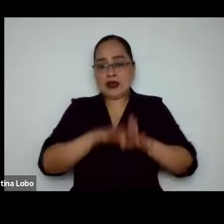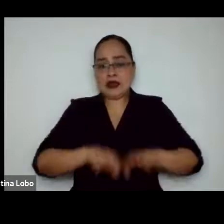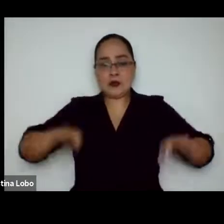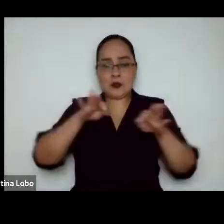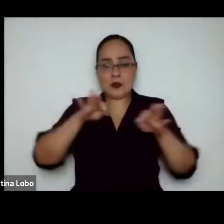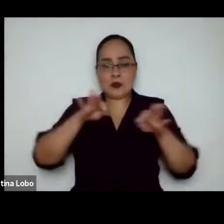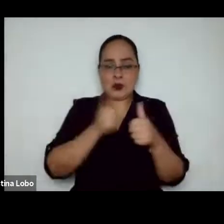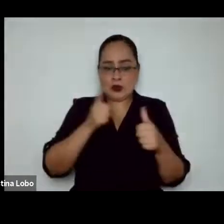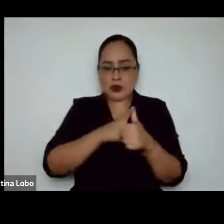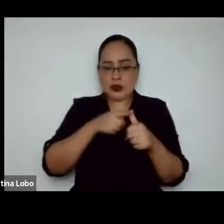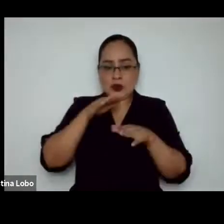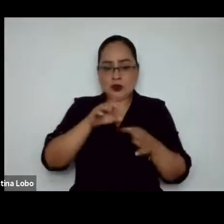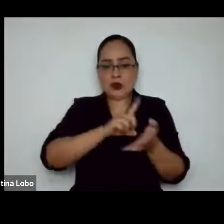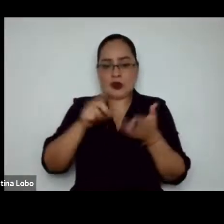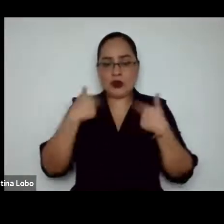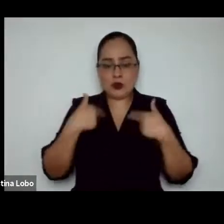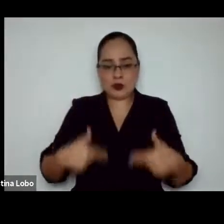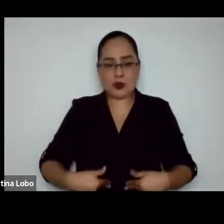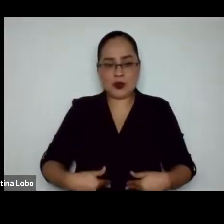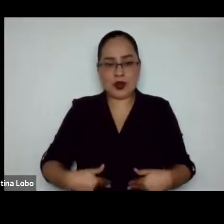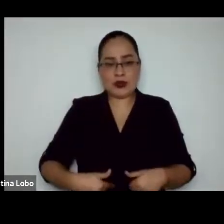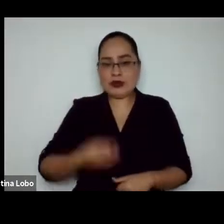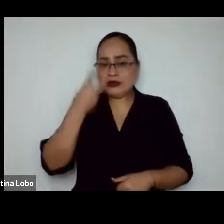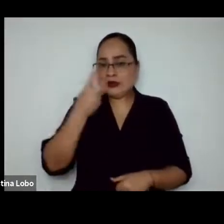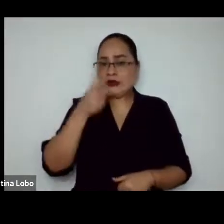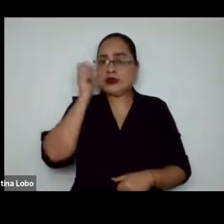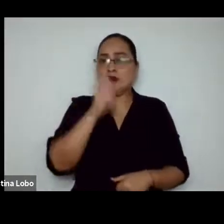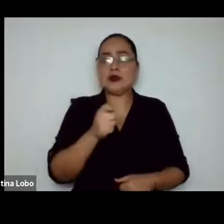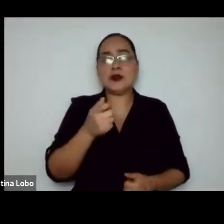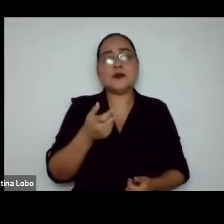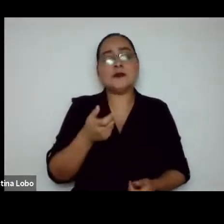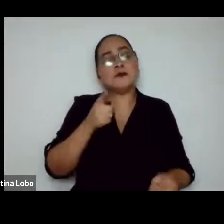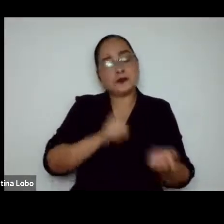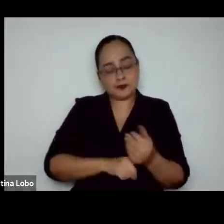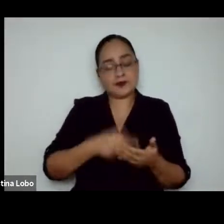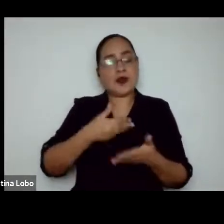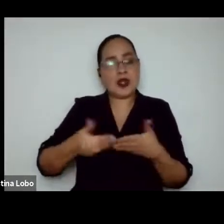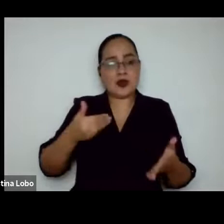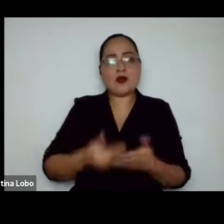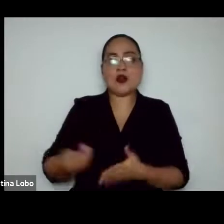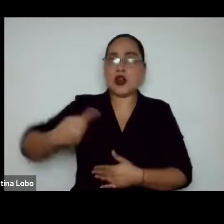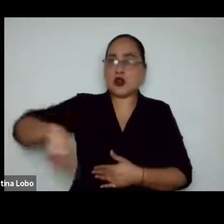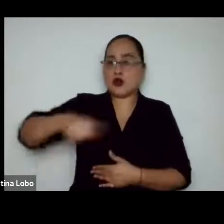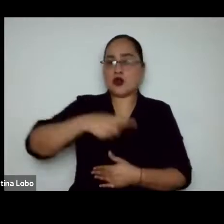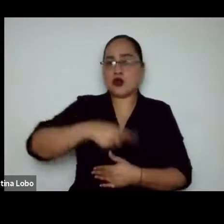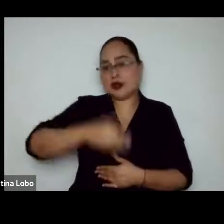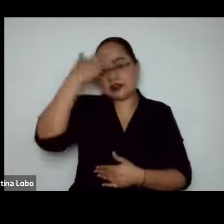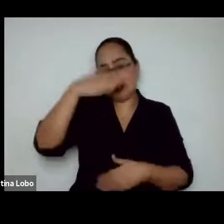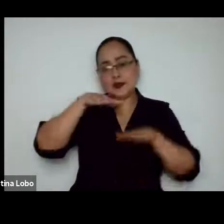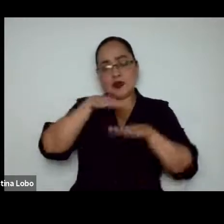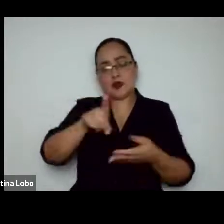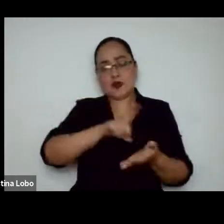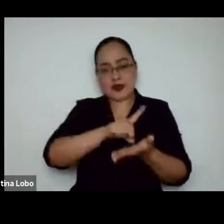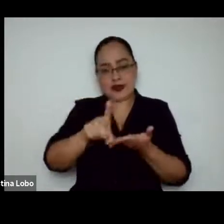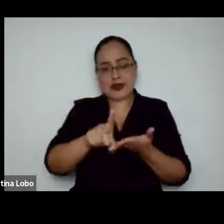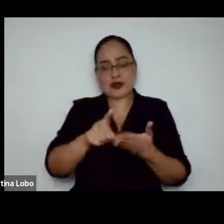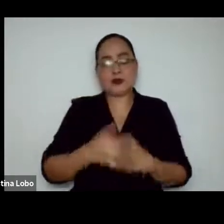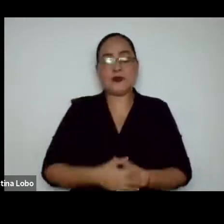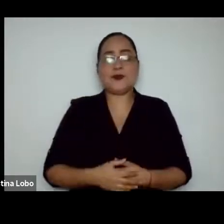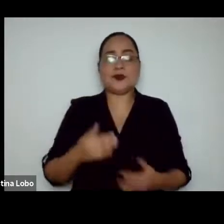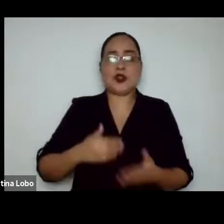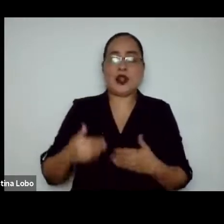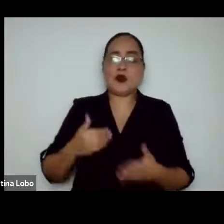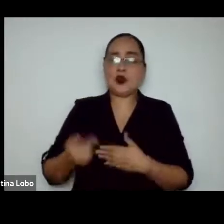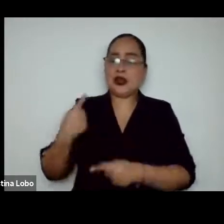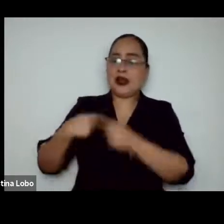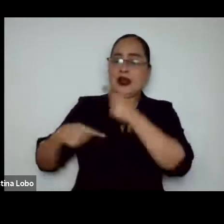derechos humanos, ¿no? Son los principales antecedentes de lo que hoy podemos entender como derechos. Y recapitulando, digamos,